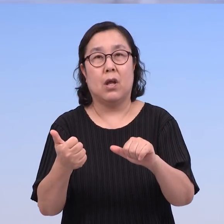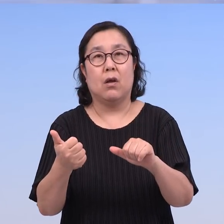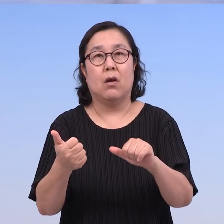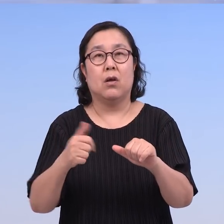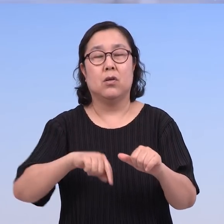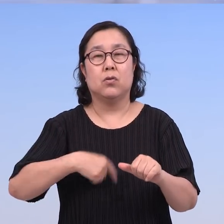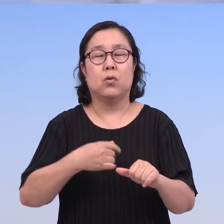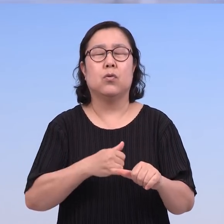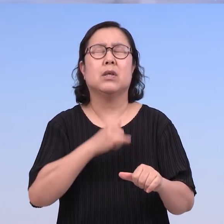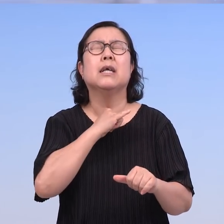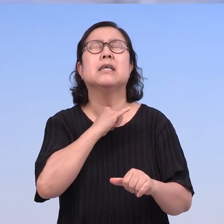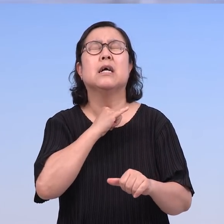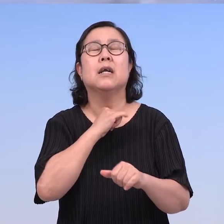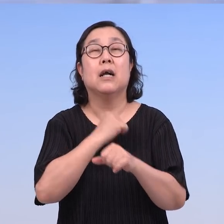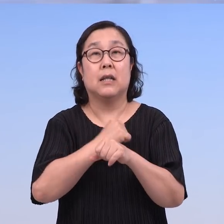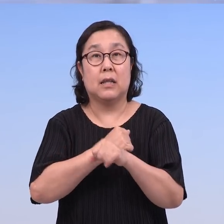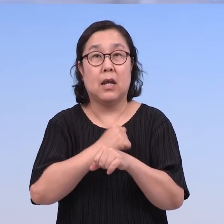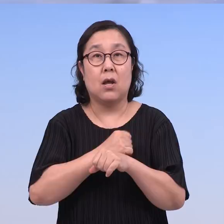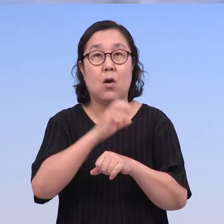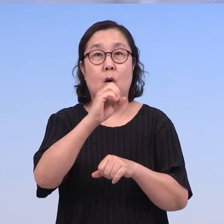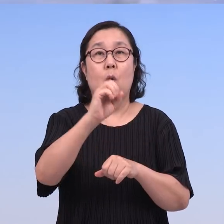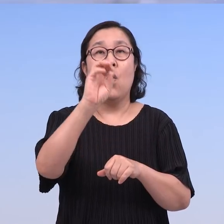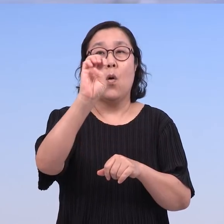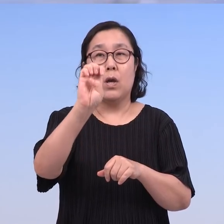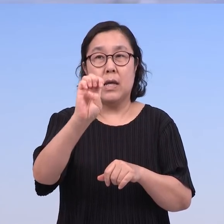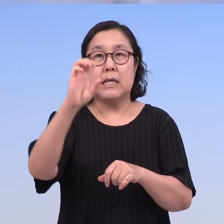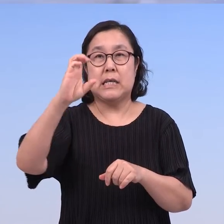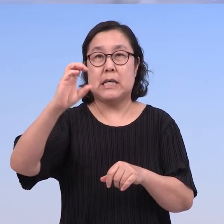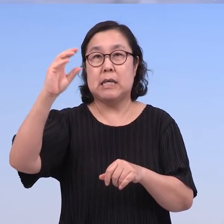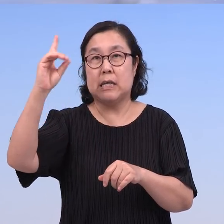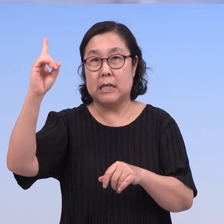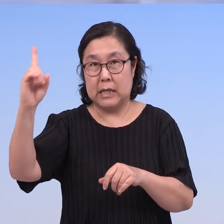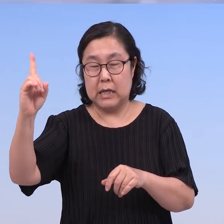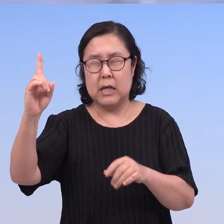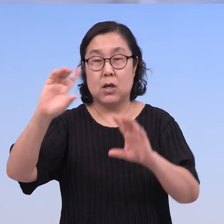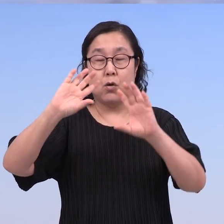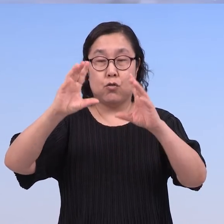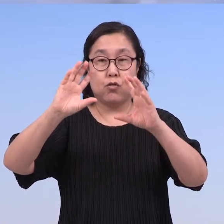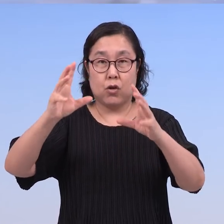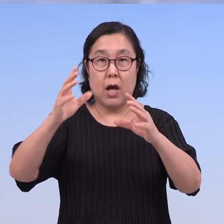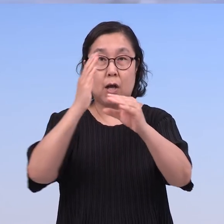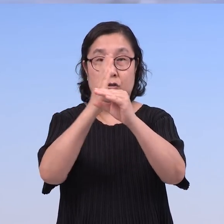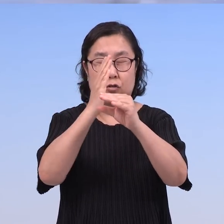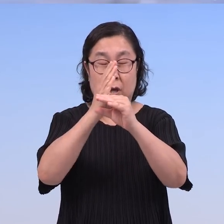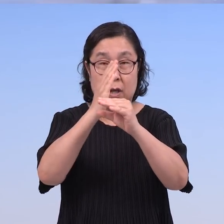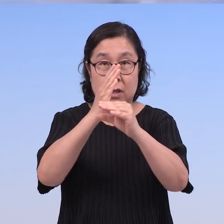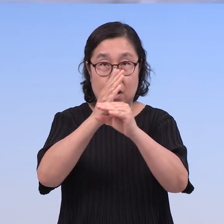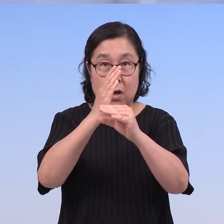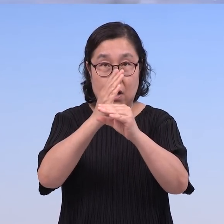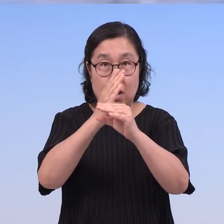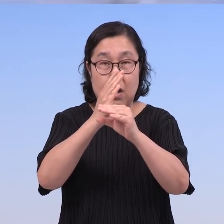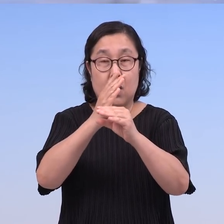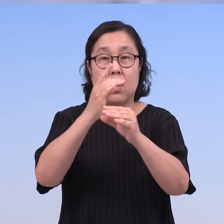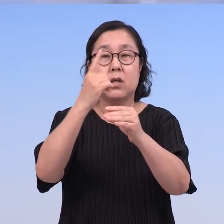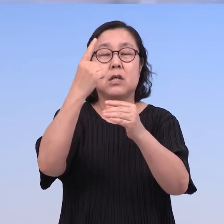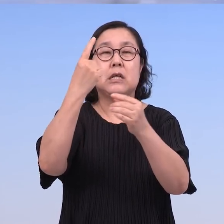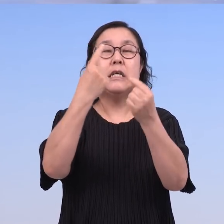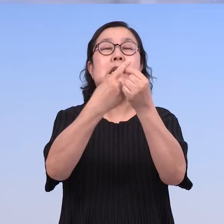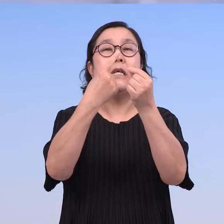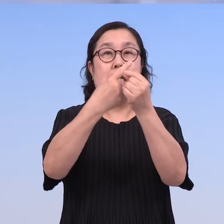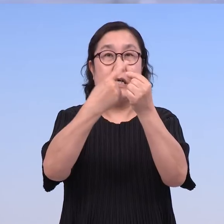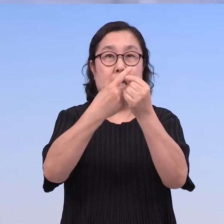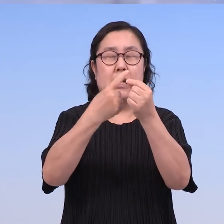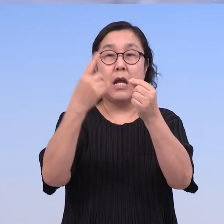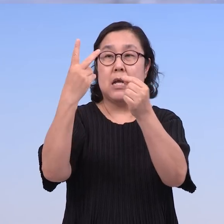건요, 이게 OECD 국가 중에서 1위인데요 2위와는 격차가